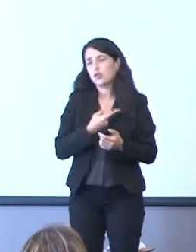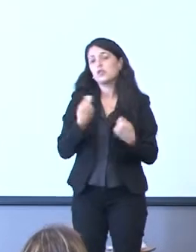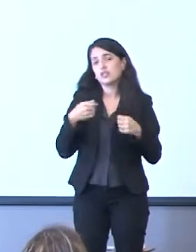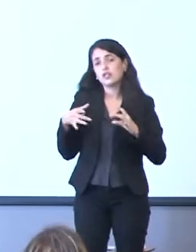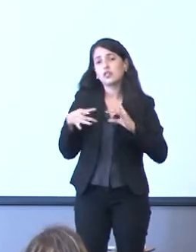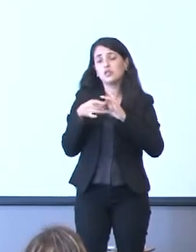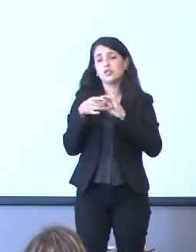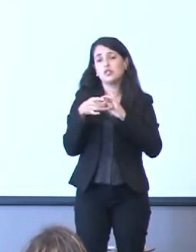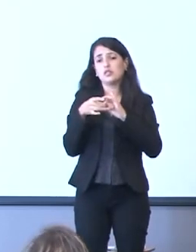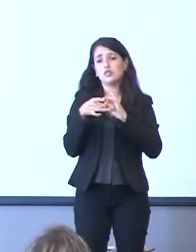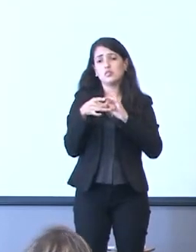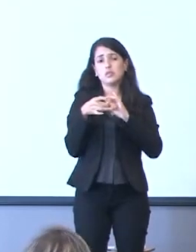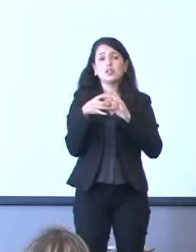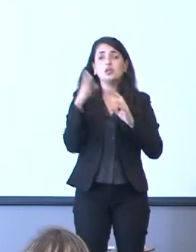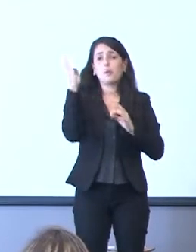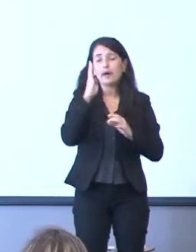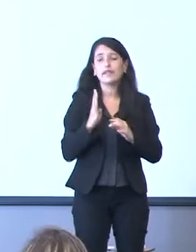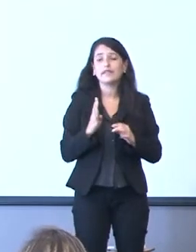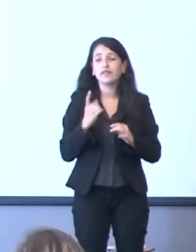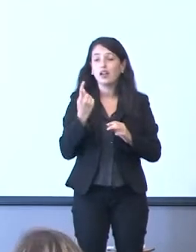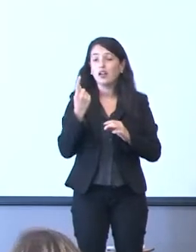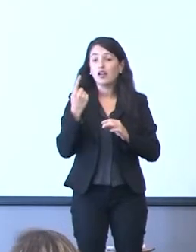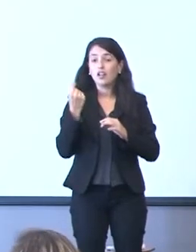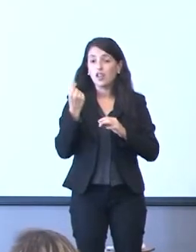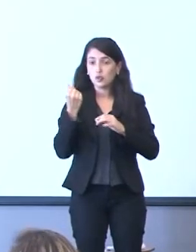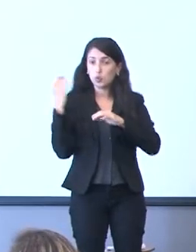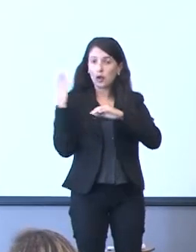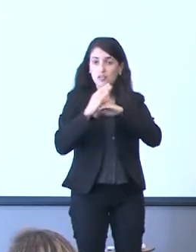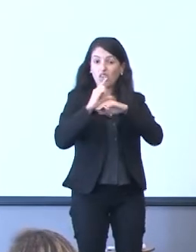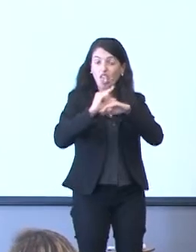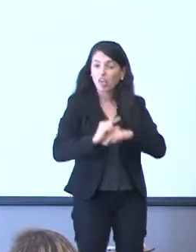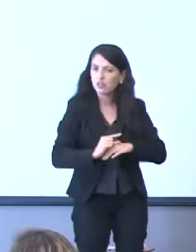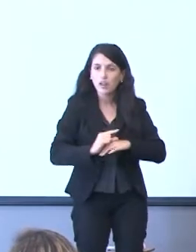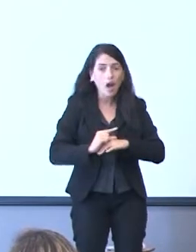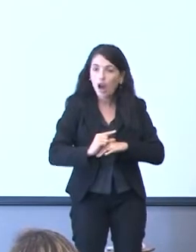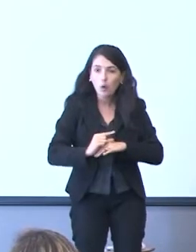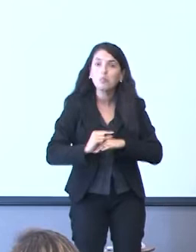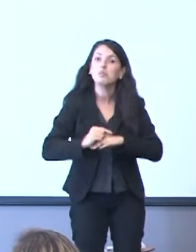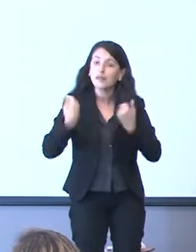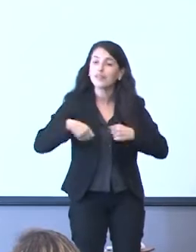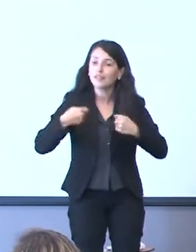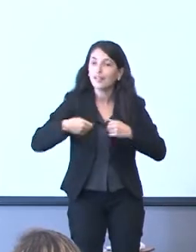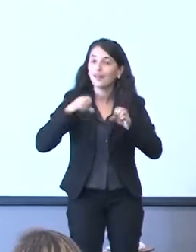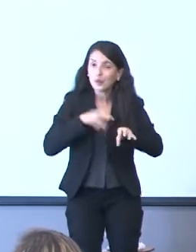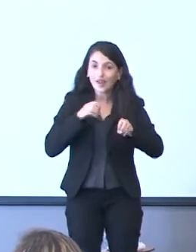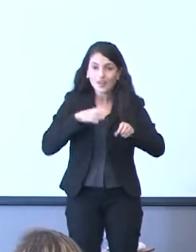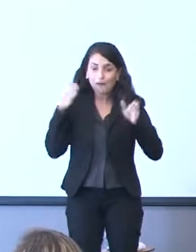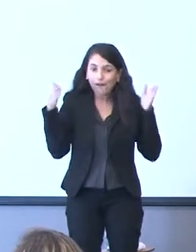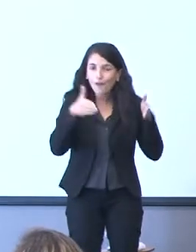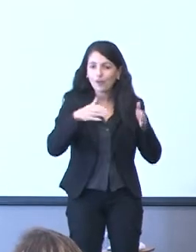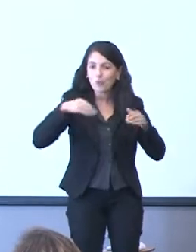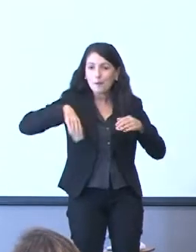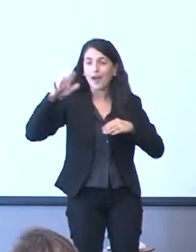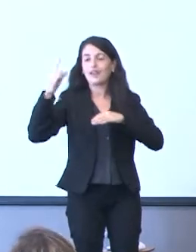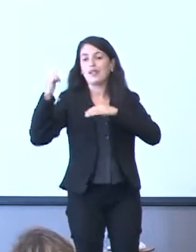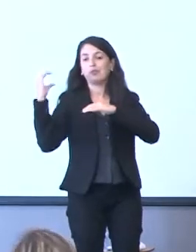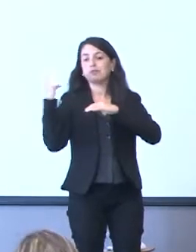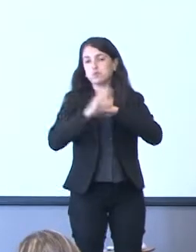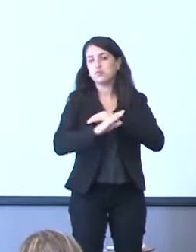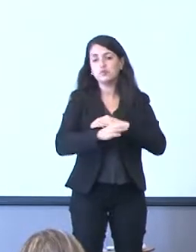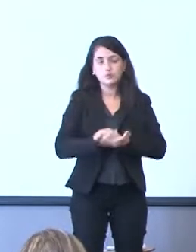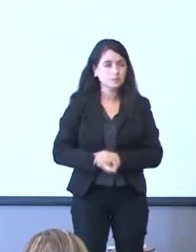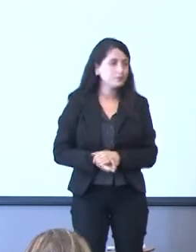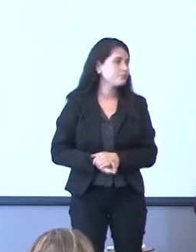que o país não reduza o investimento, pelo contrário, né, que qualifique melhor o investimento que é feito hoje em todas as esferas da